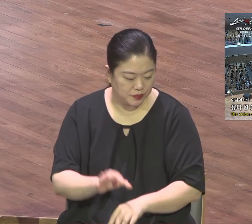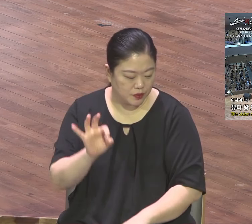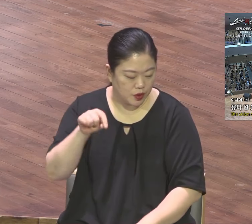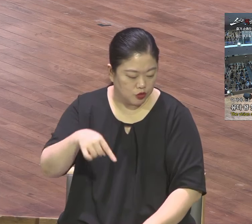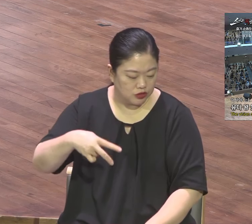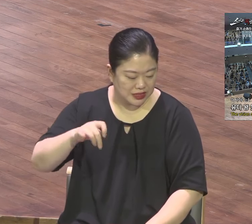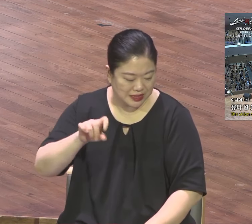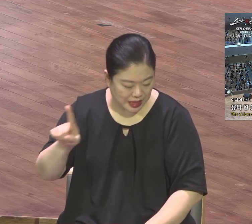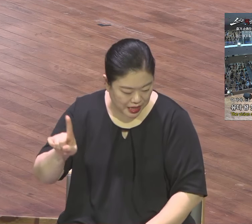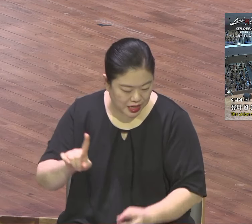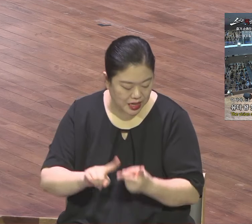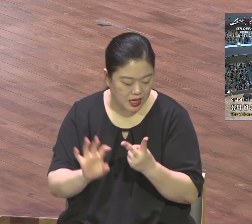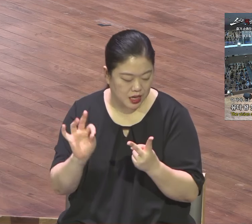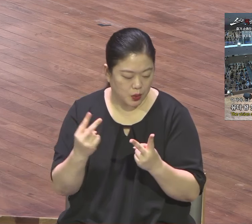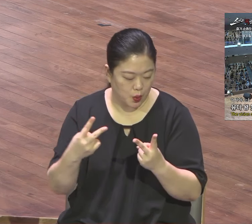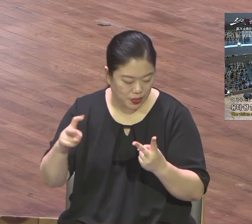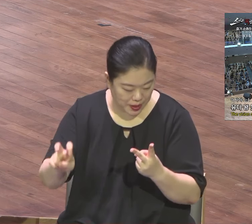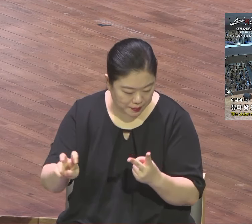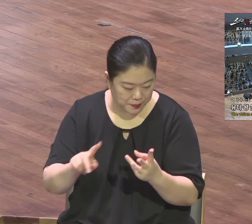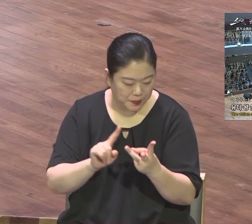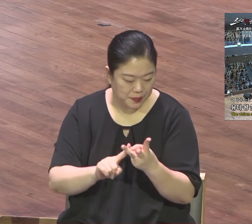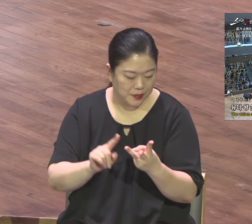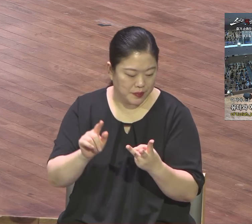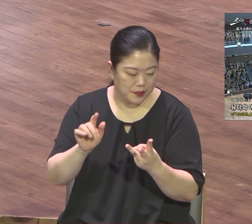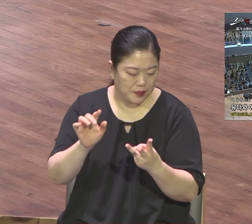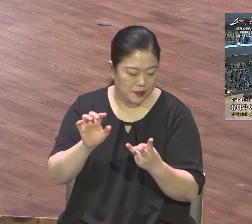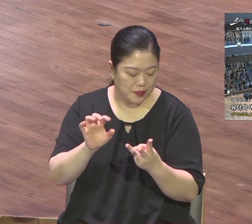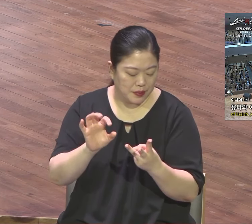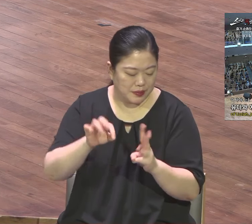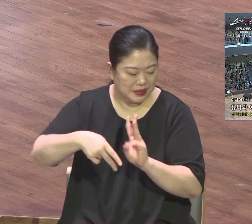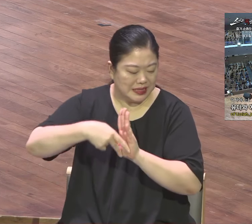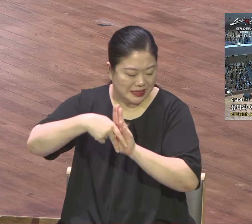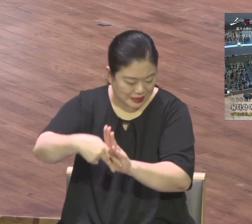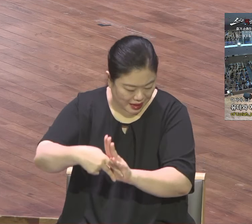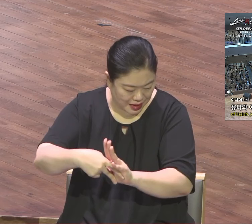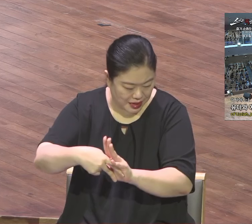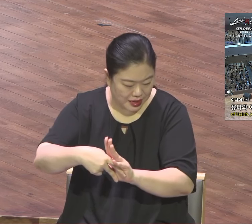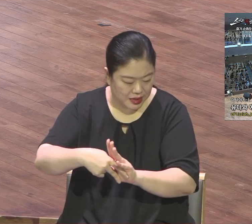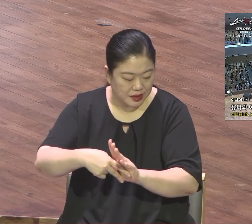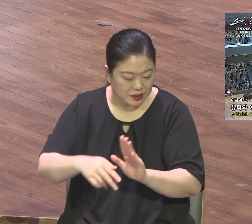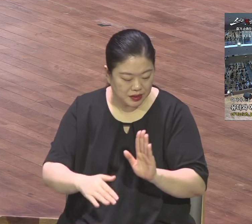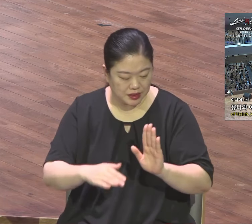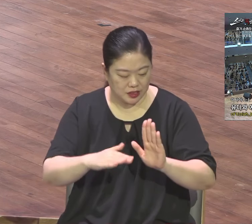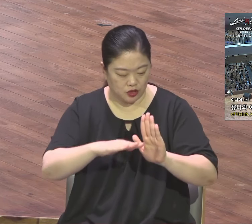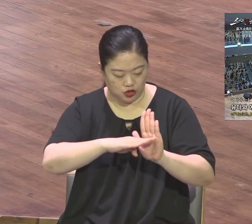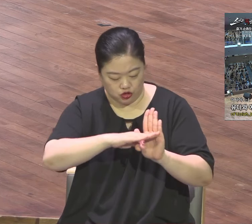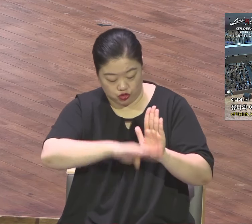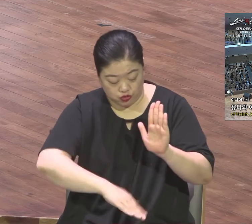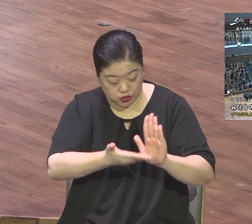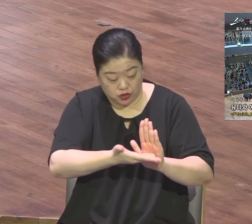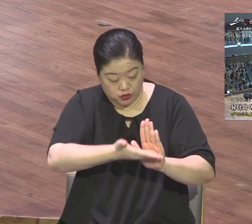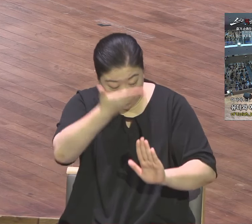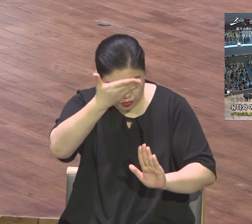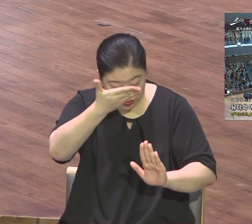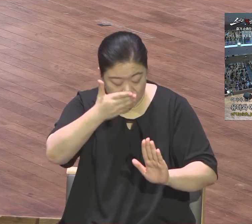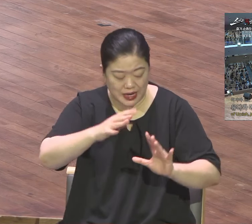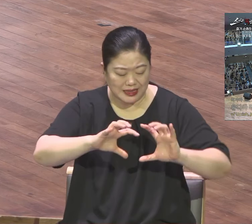아스와 히스기야 시대에 아모스의 아들 이사야가 유다와 예루살렘에 관하여 본